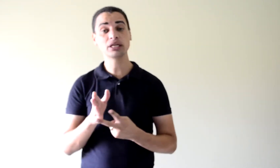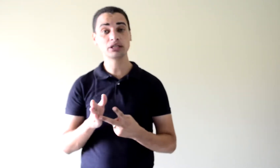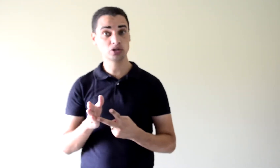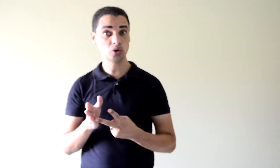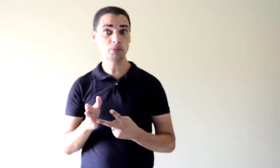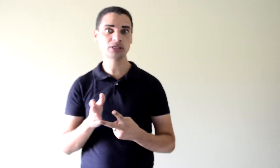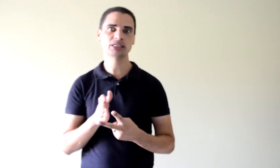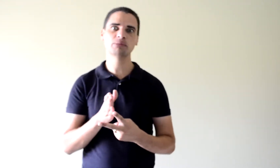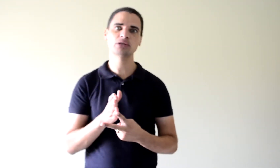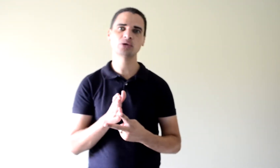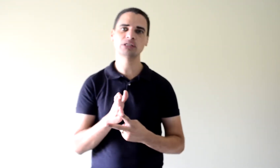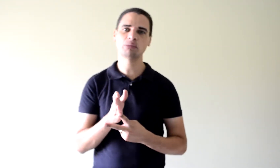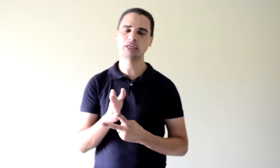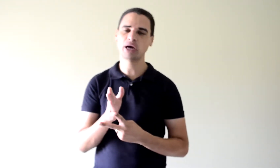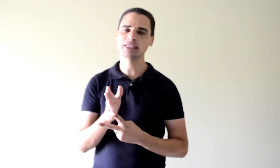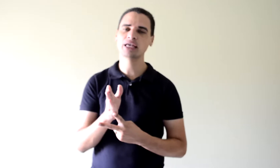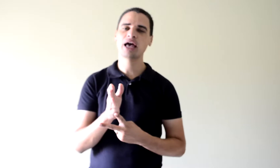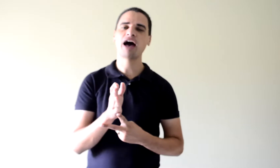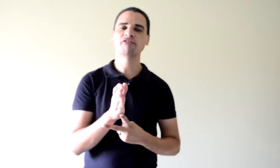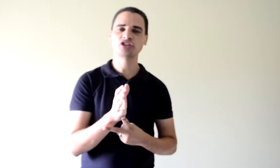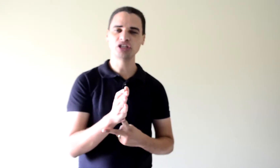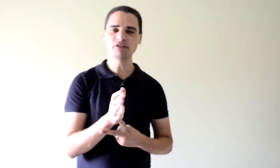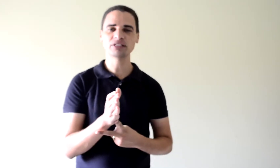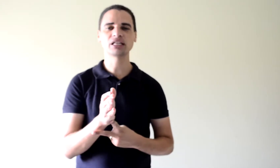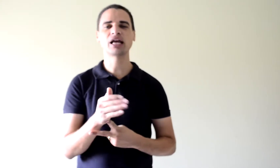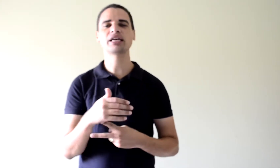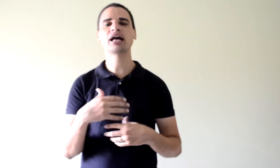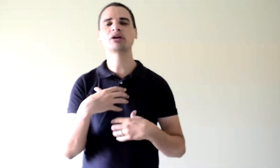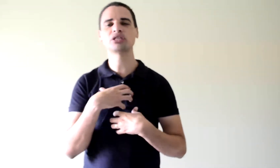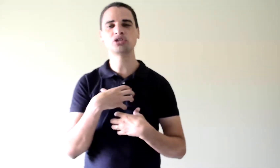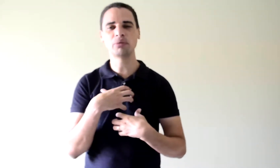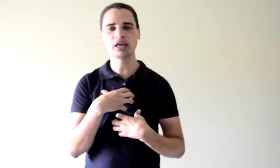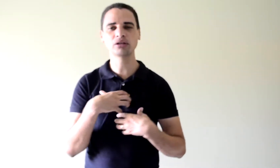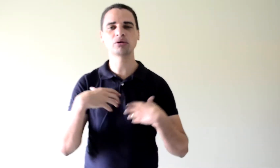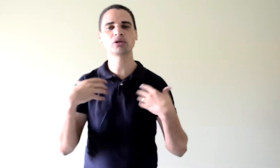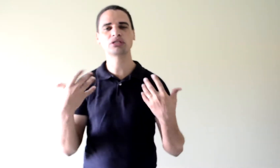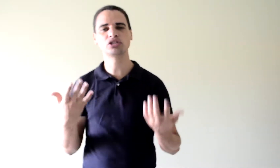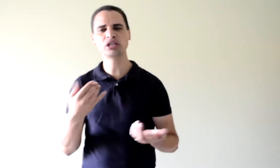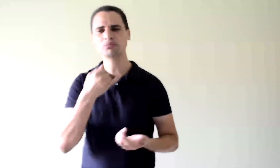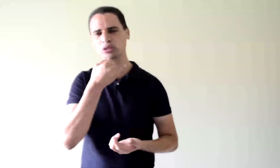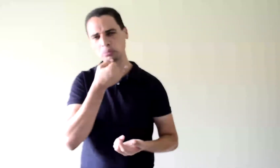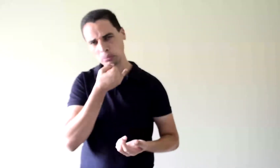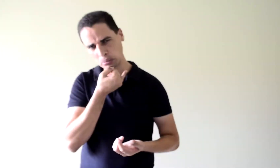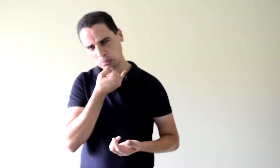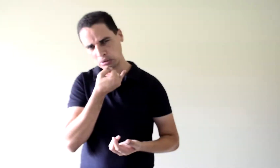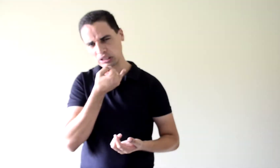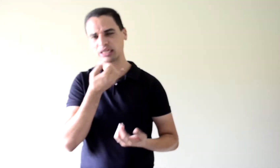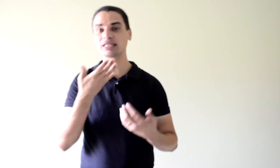grandes grupos, as expressões não manuais afetivas, que está ligada ao sentimento, ao que nós sentimos, de